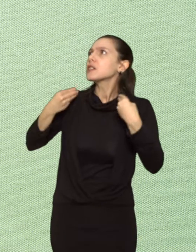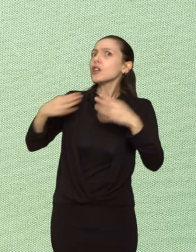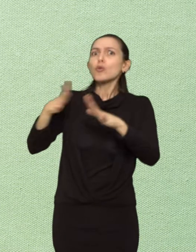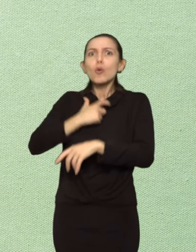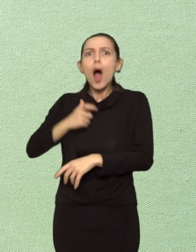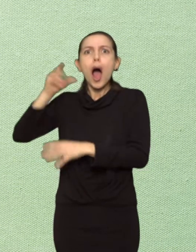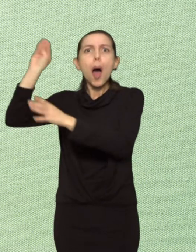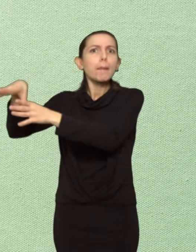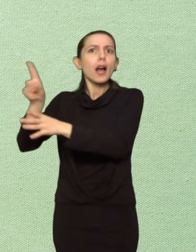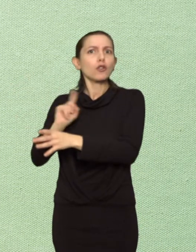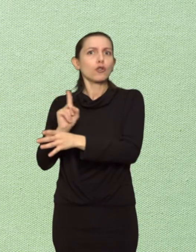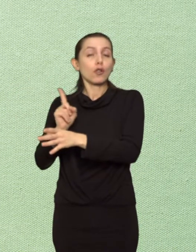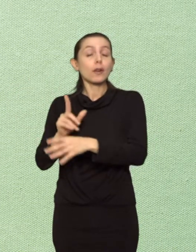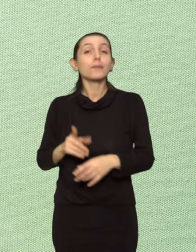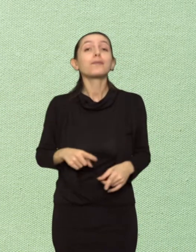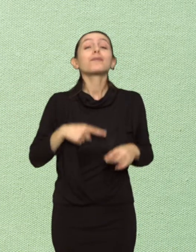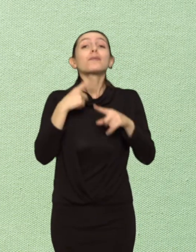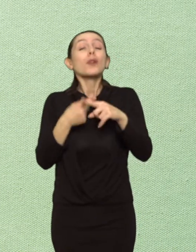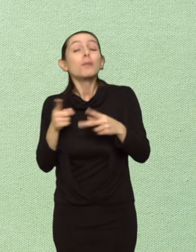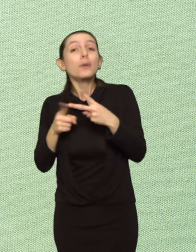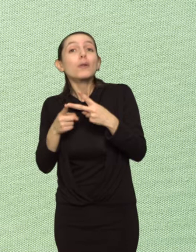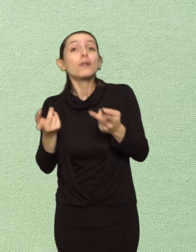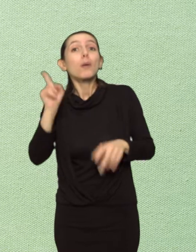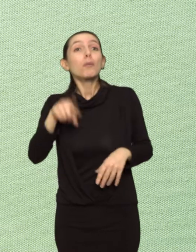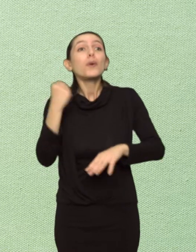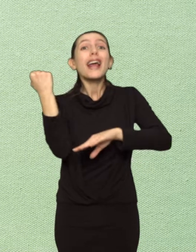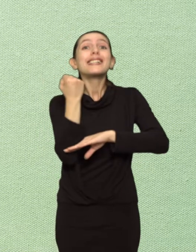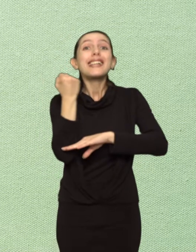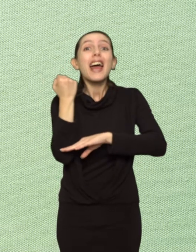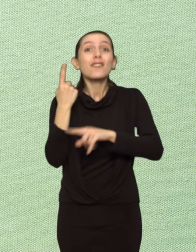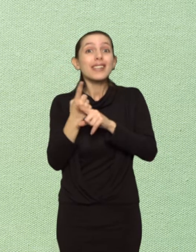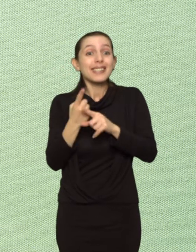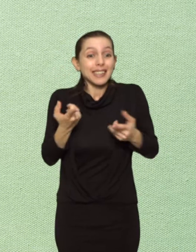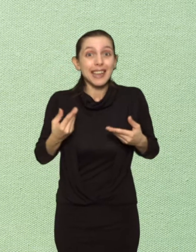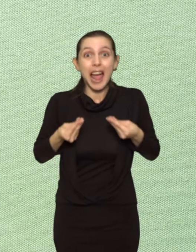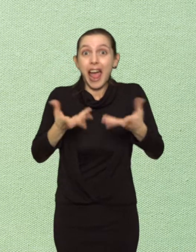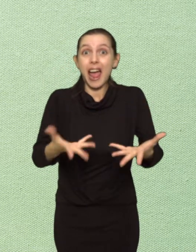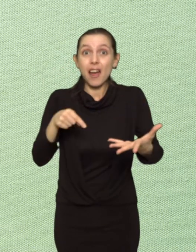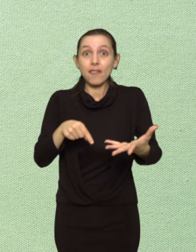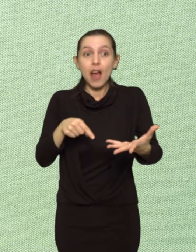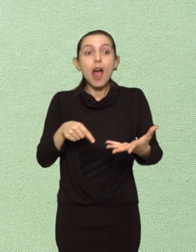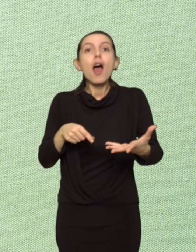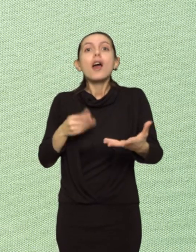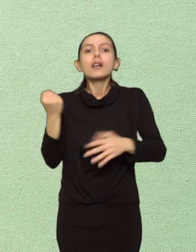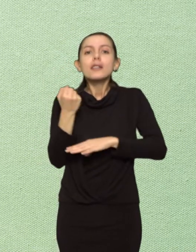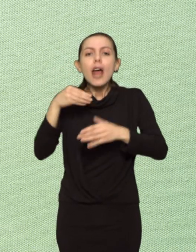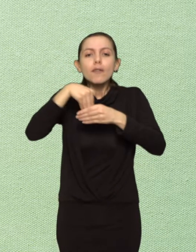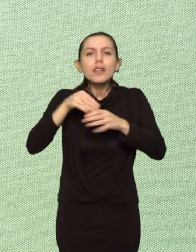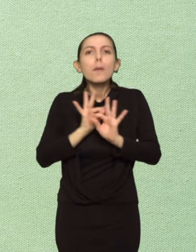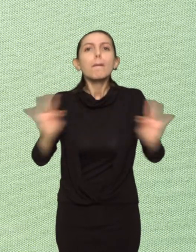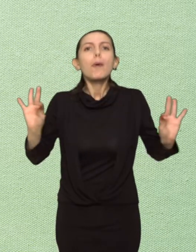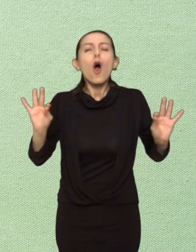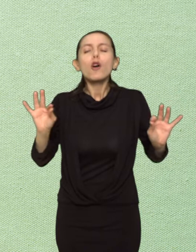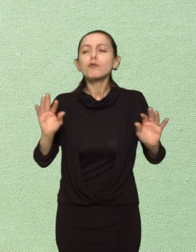Dall'altro lato sono tutti i servizi che devono essere messi in campo, che devono avere una risposta